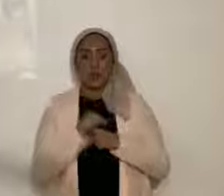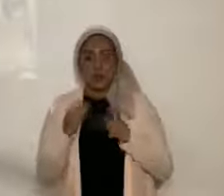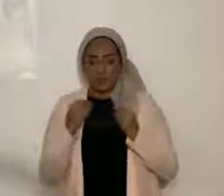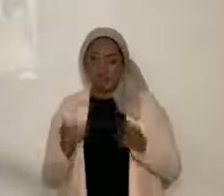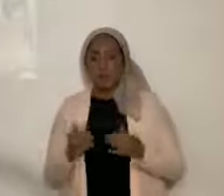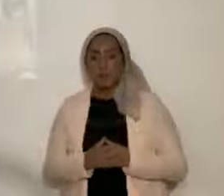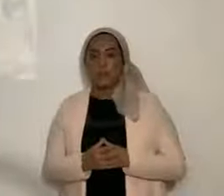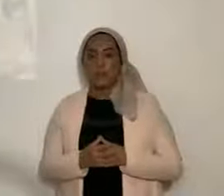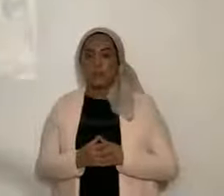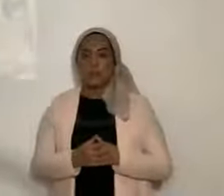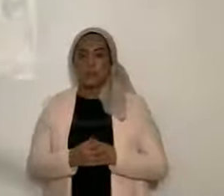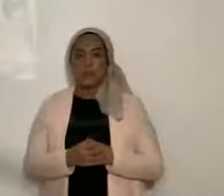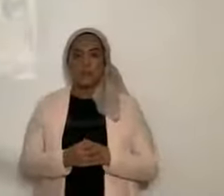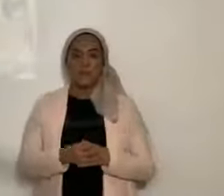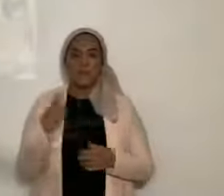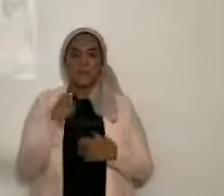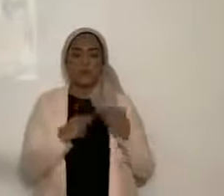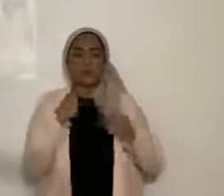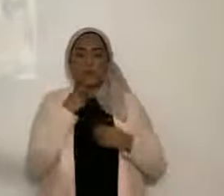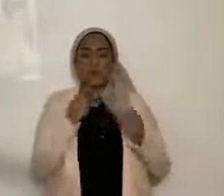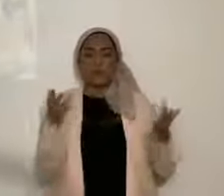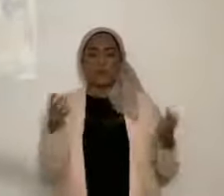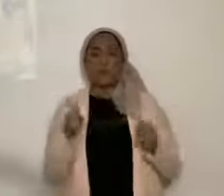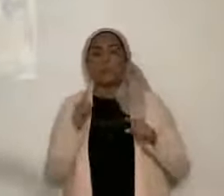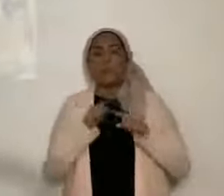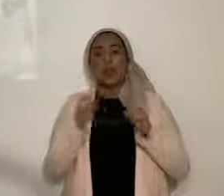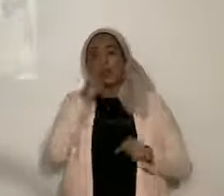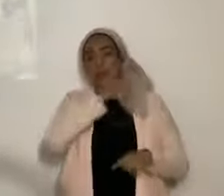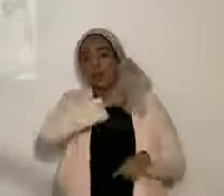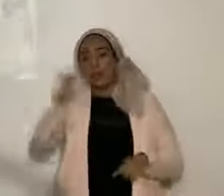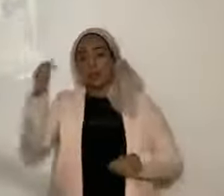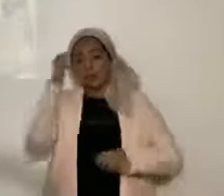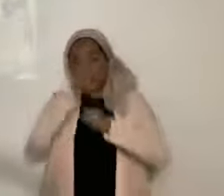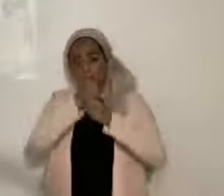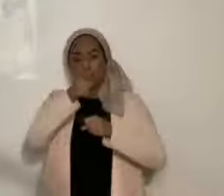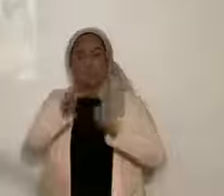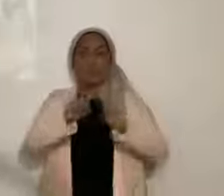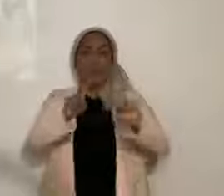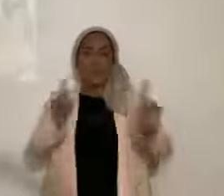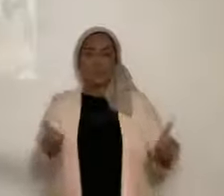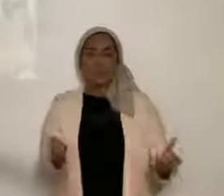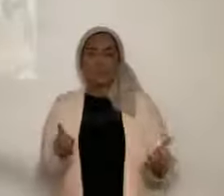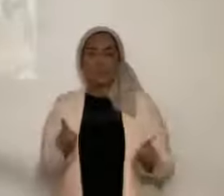Lo voy a parafrasear. ¿Qué le está diciendo? Pero ustedes, hermanos, son otra cosa.